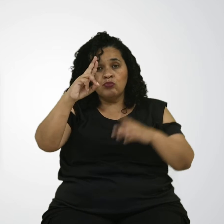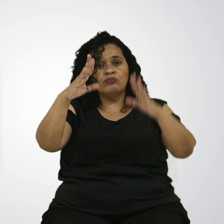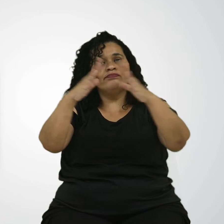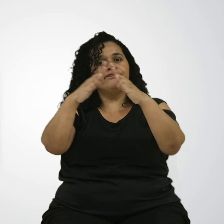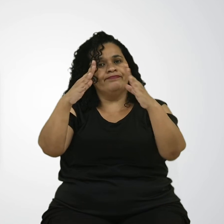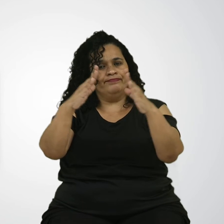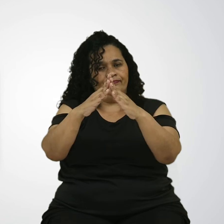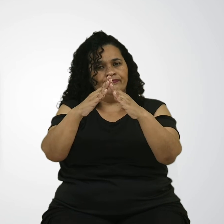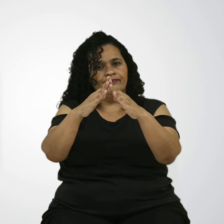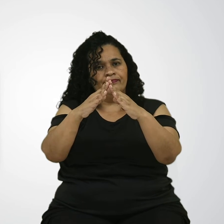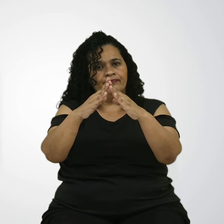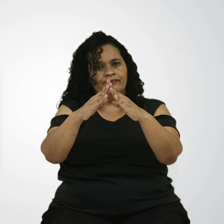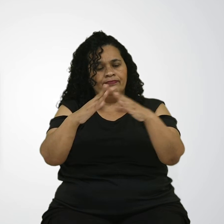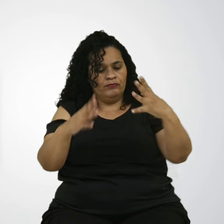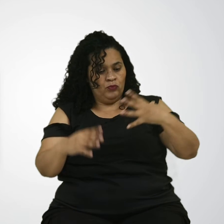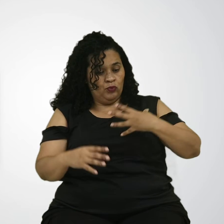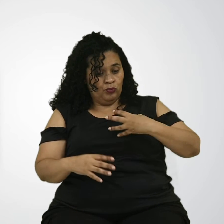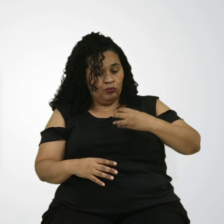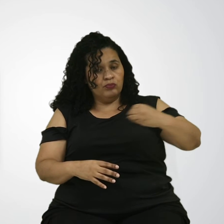Filho